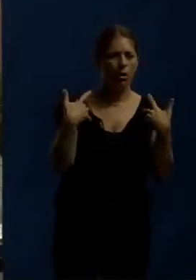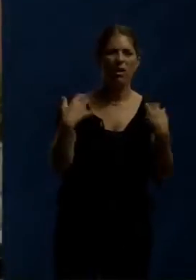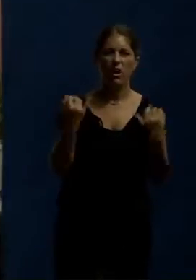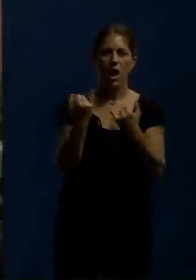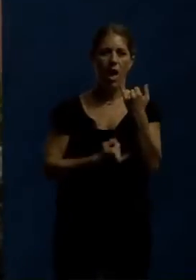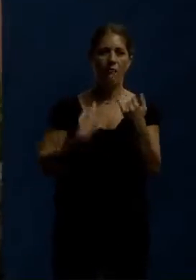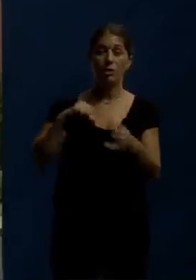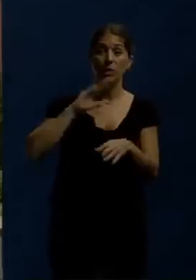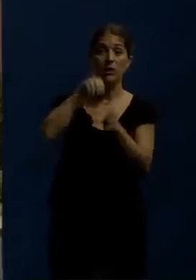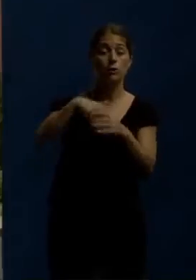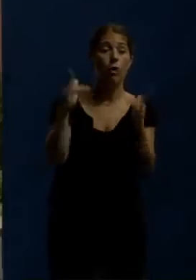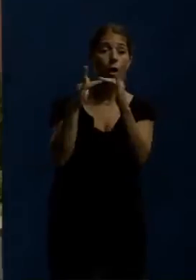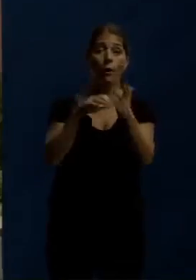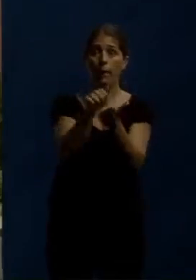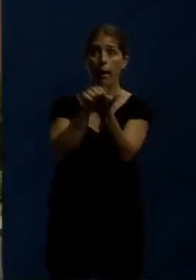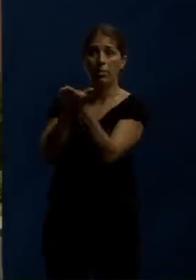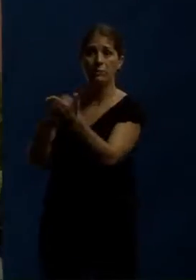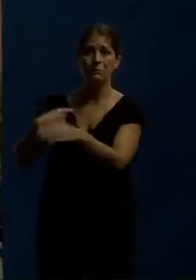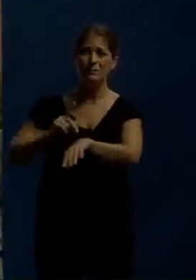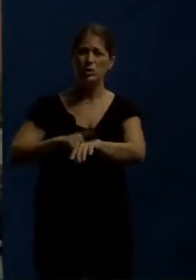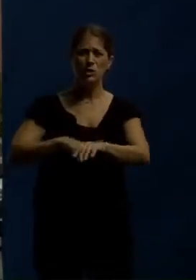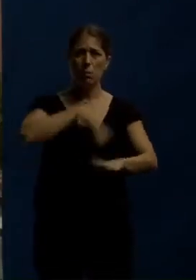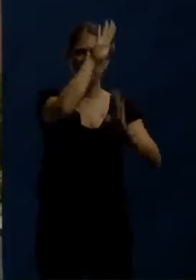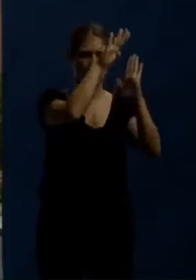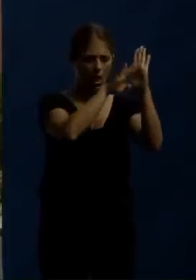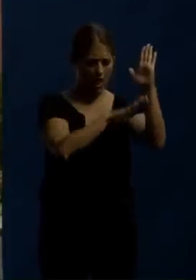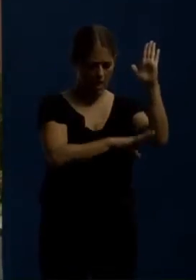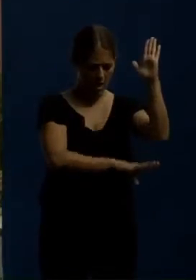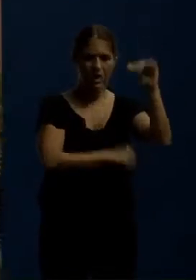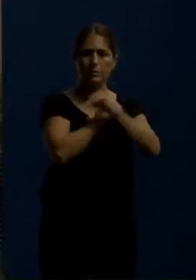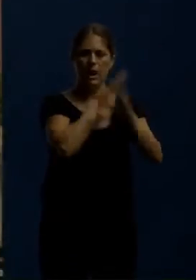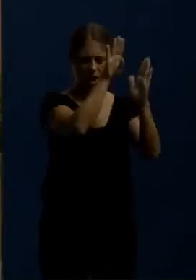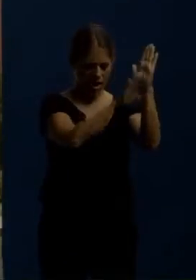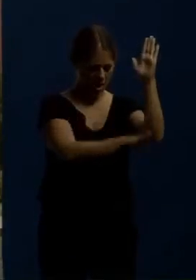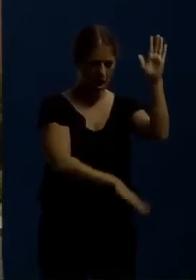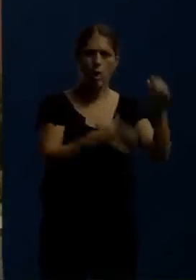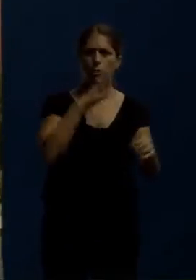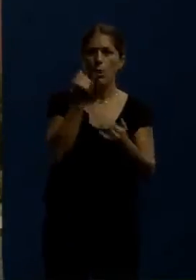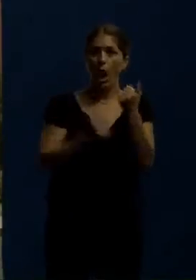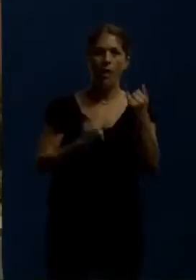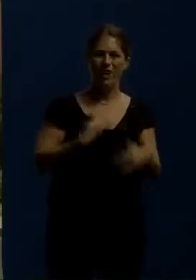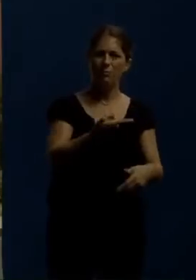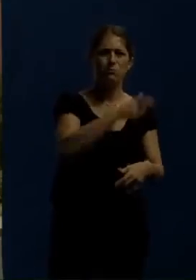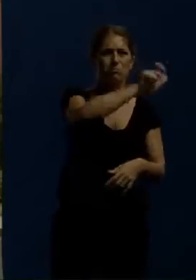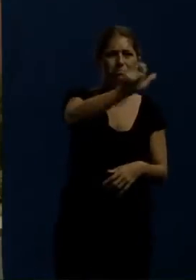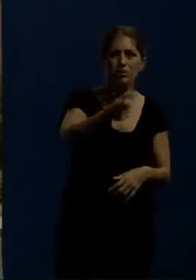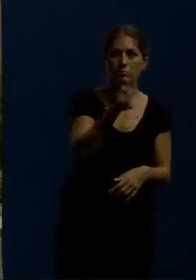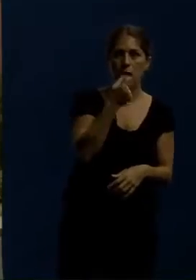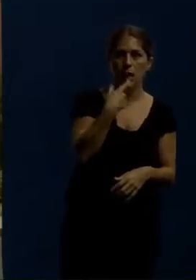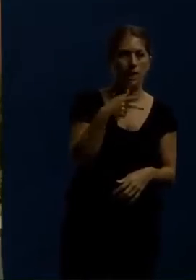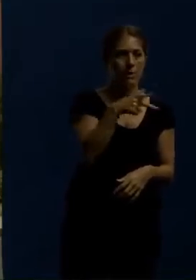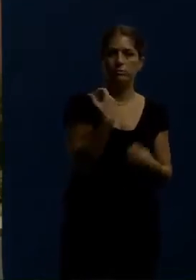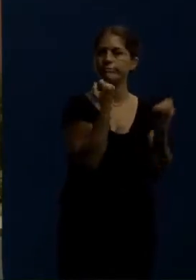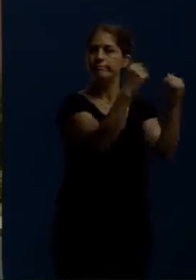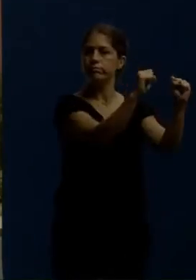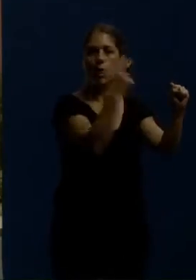de hospitais baleiras mentras as listas de espera son interminables. Porque é sufrimento de negar medicamentos a xente que ten dereito a eles para